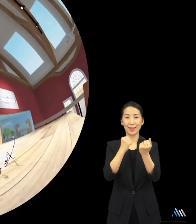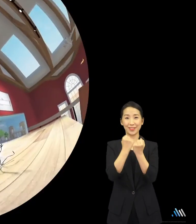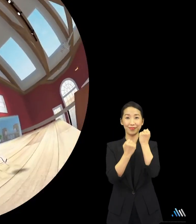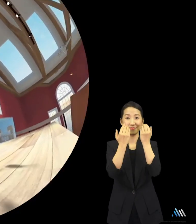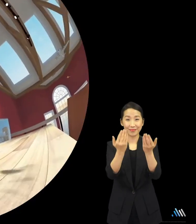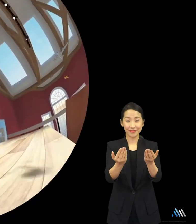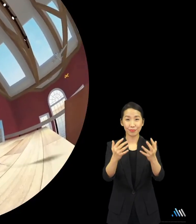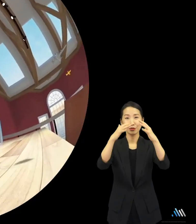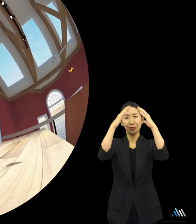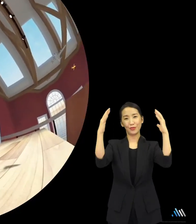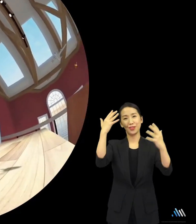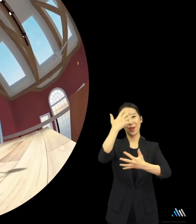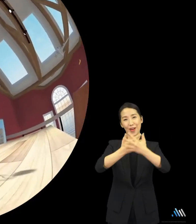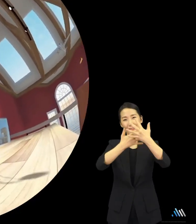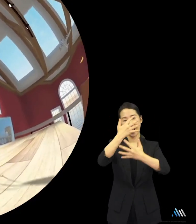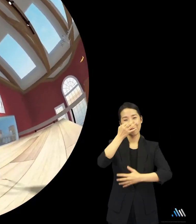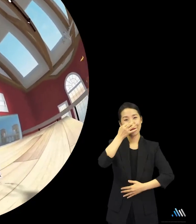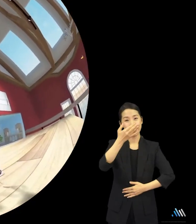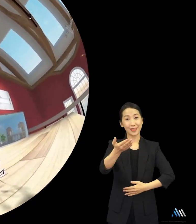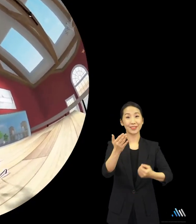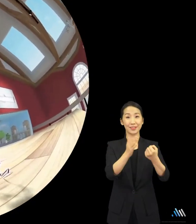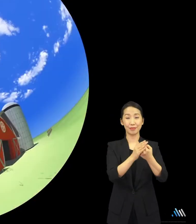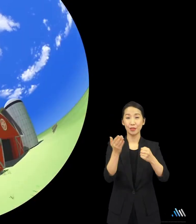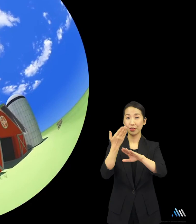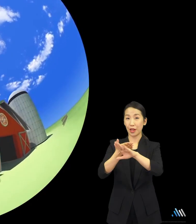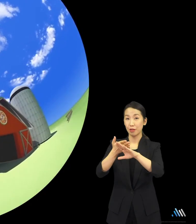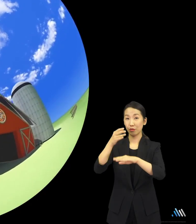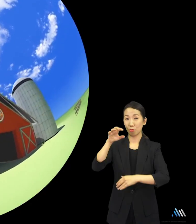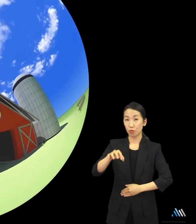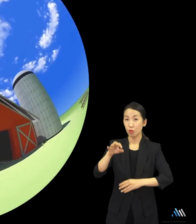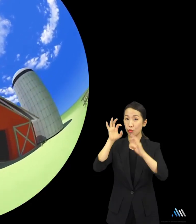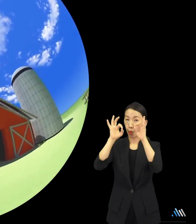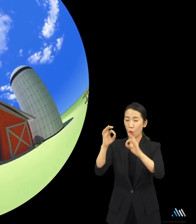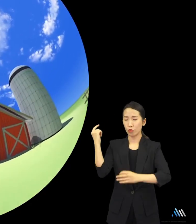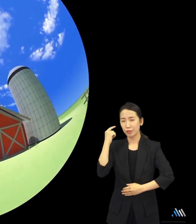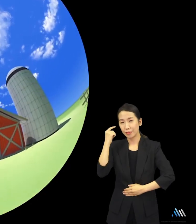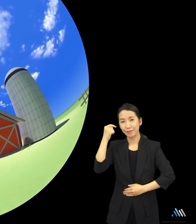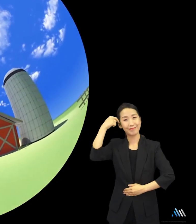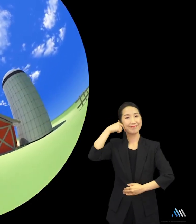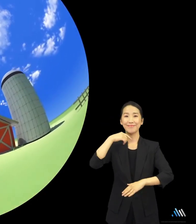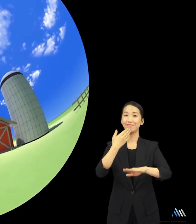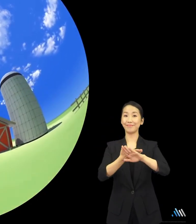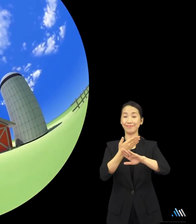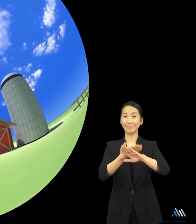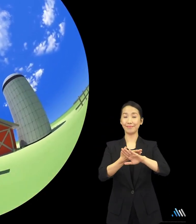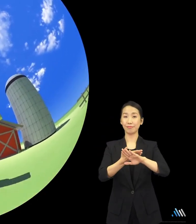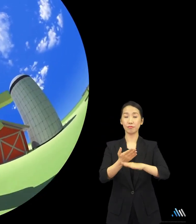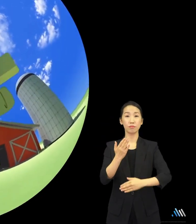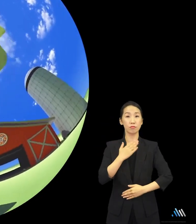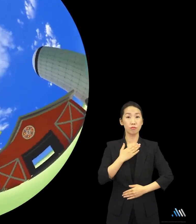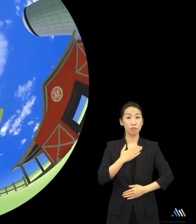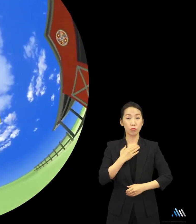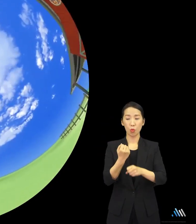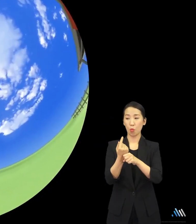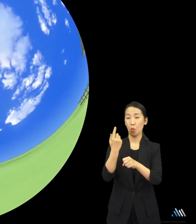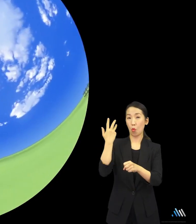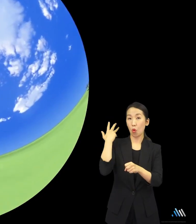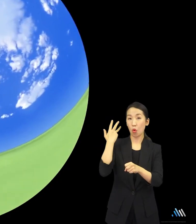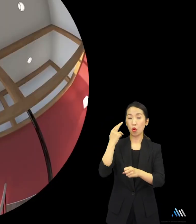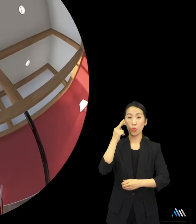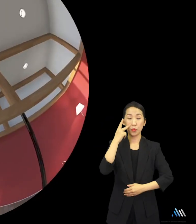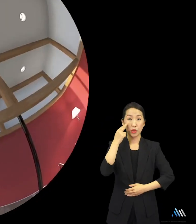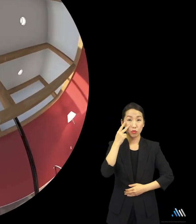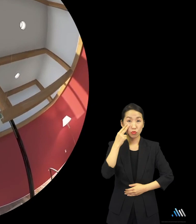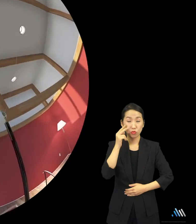풀돔 영상으로 보시기 때문에 다른 곳에서 보고 들으셨던 것과 느낌이 다를 거라고 생각이 됩니다. 저는 개인적으로 몇 해 전에